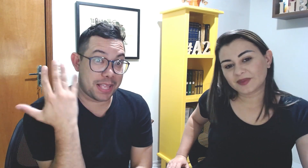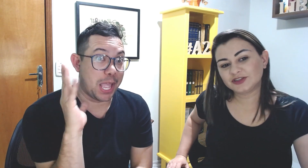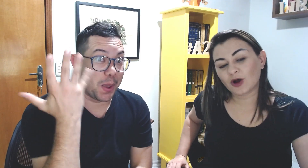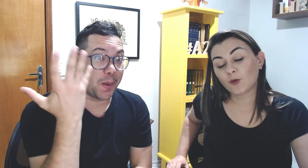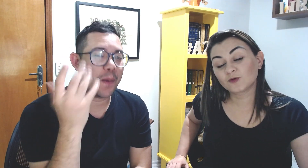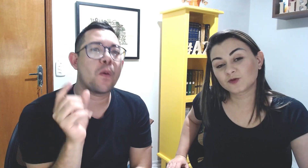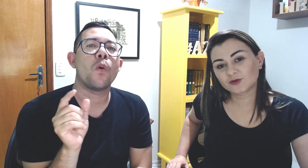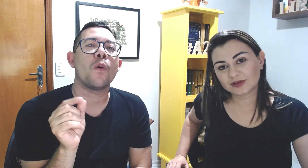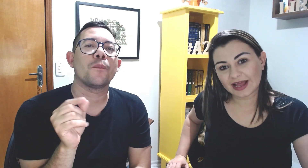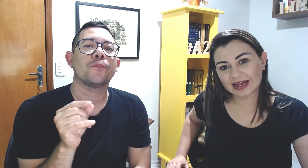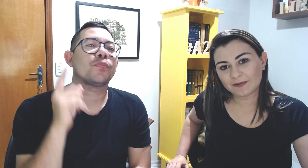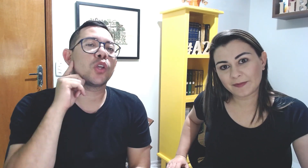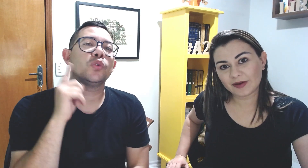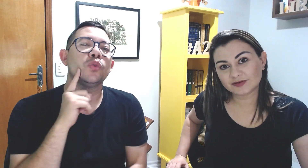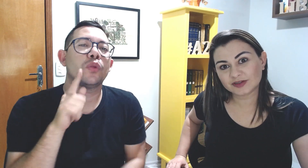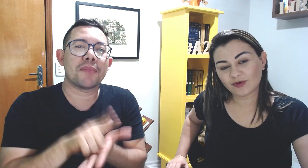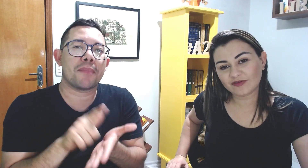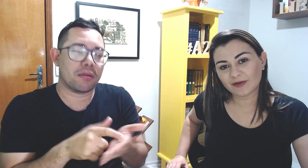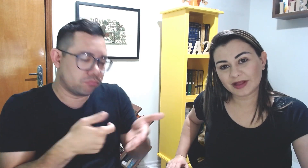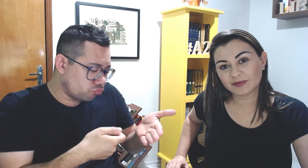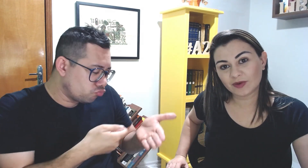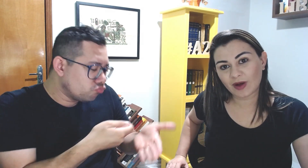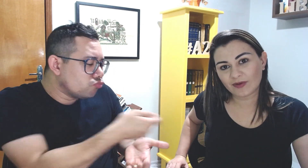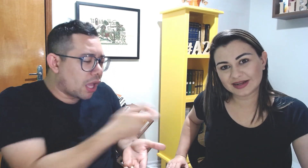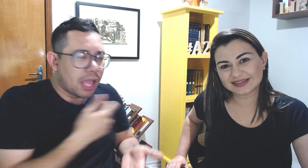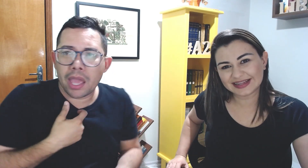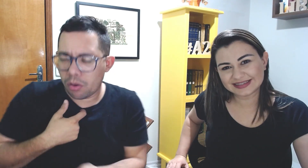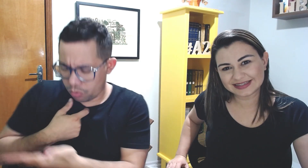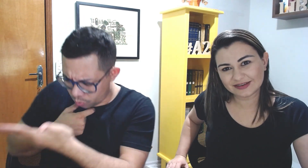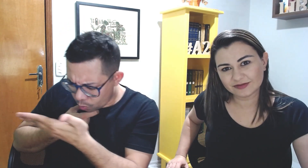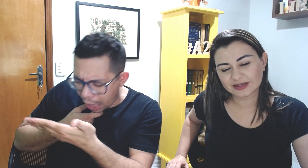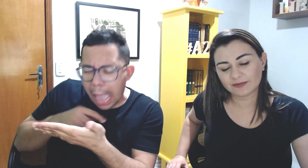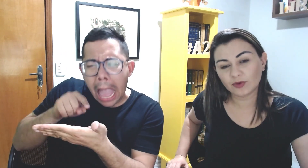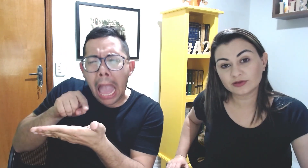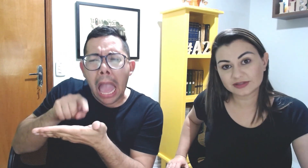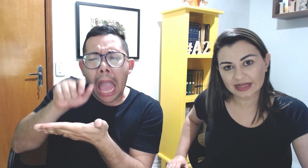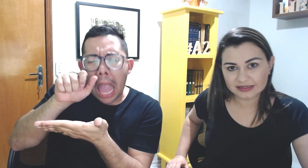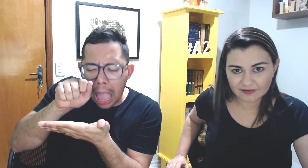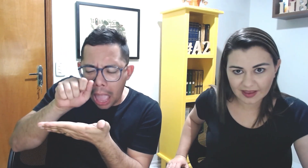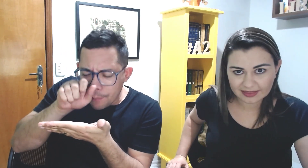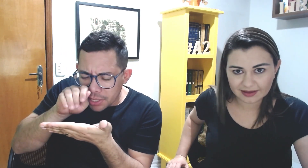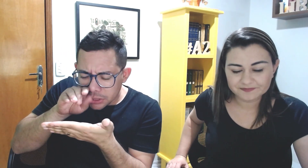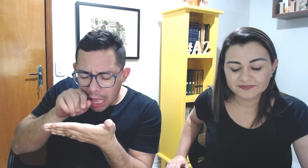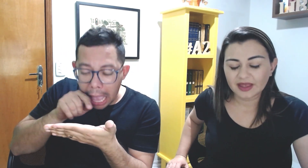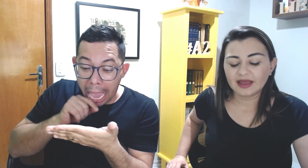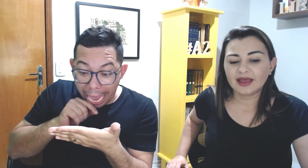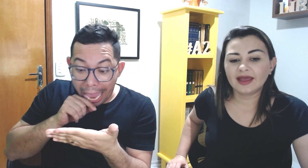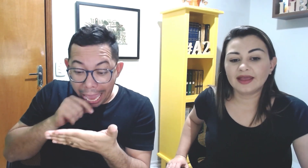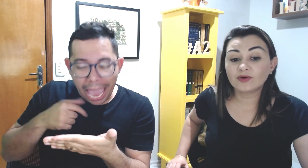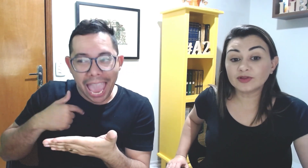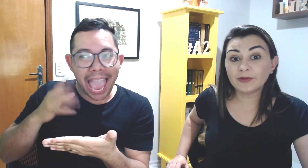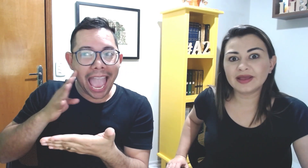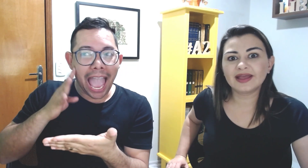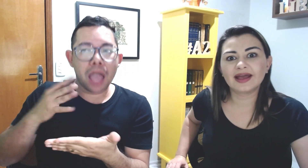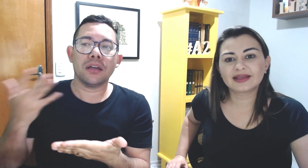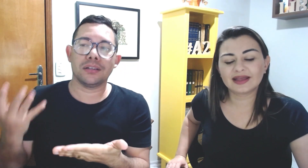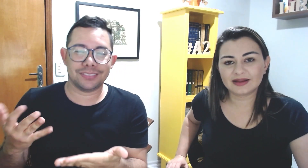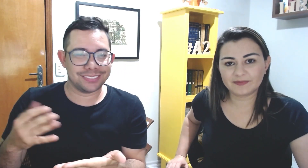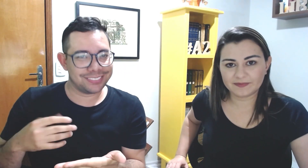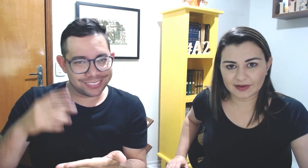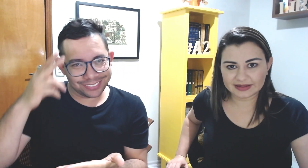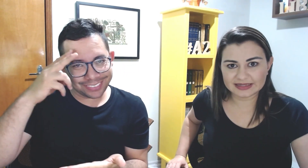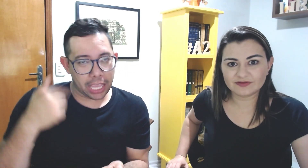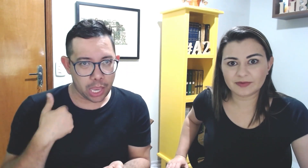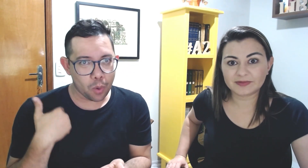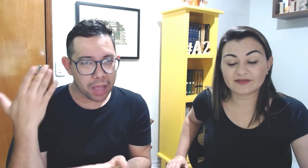comigo, de algum surdo, dar aquele papelzinho com alfabeto manual, aqueles adesivos que muitos deles vendem. E quando eu peguei